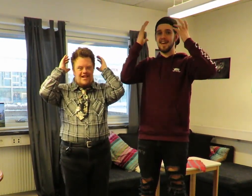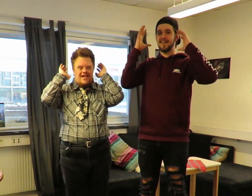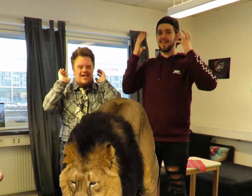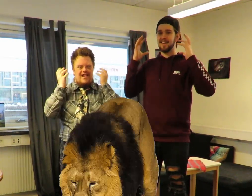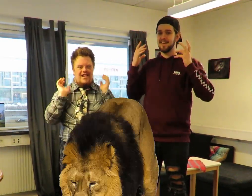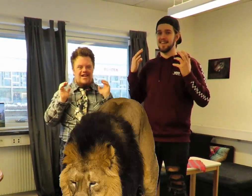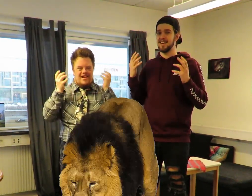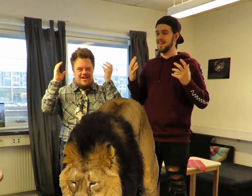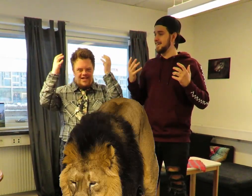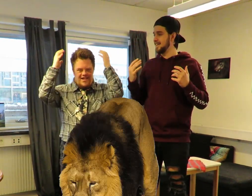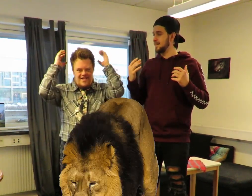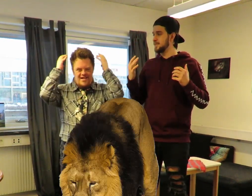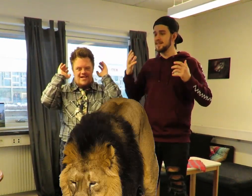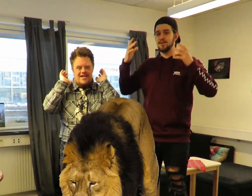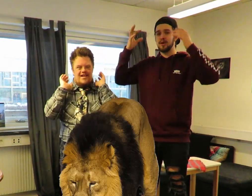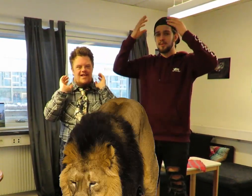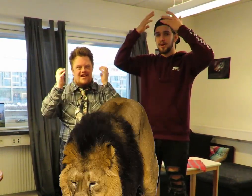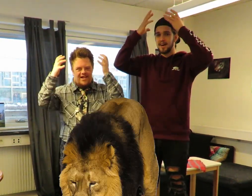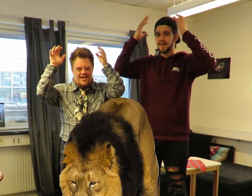Lejon. Han har så stora manar.